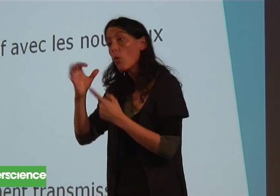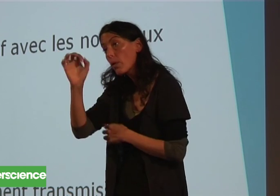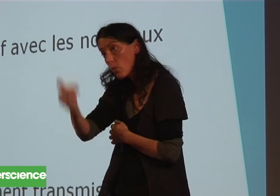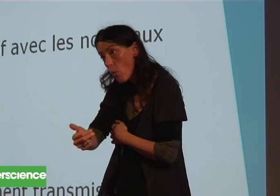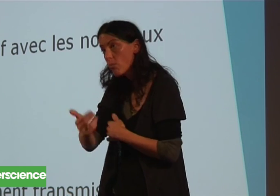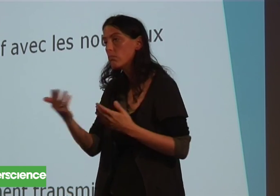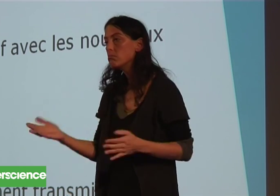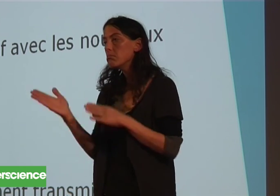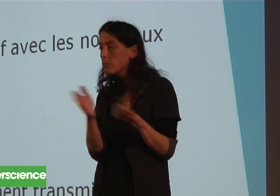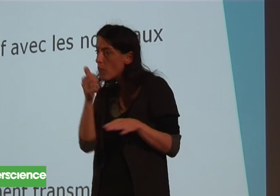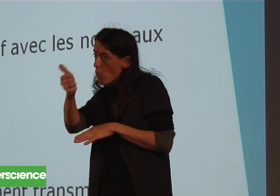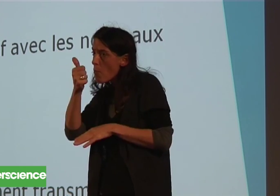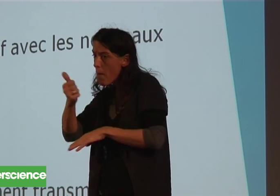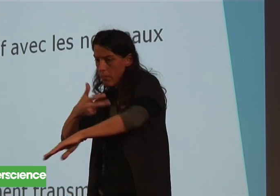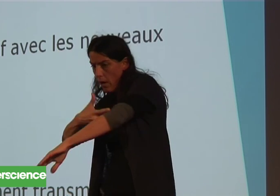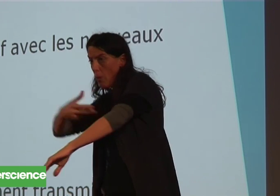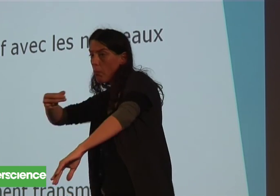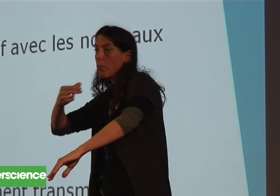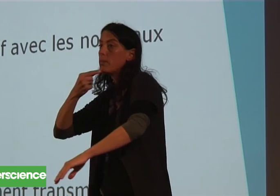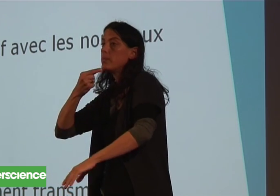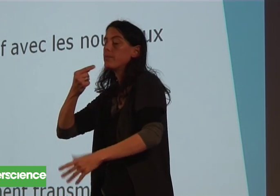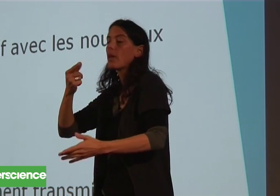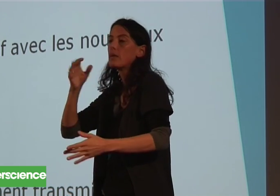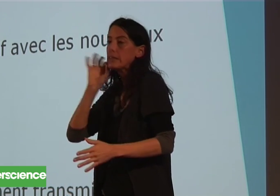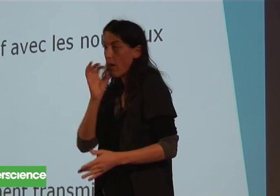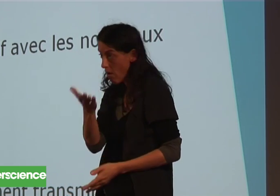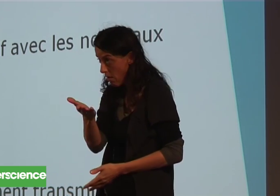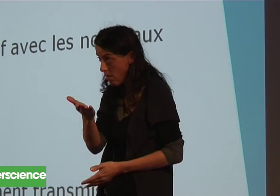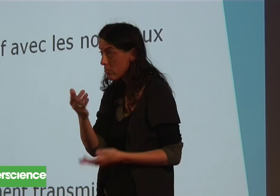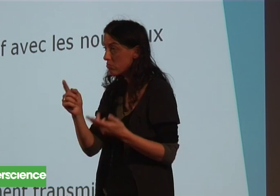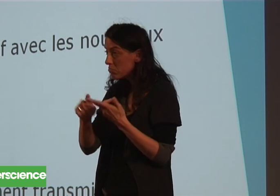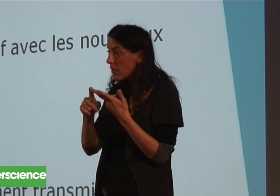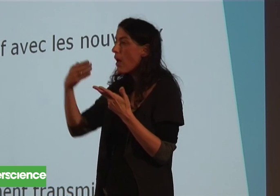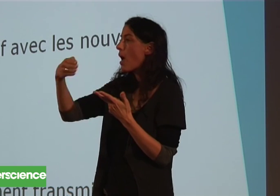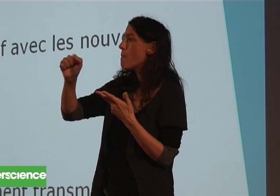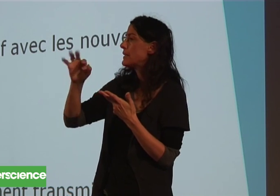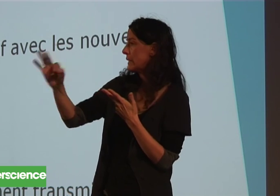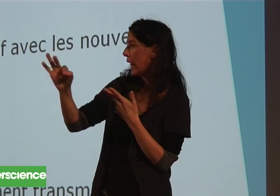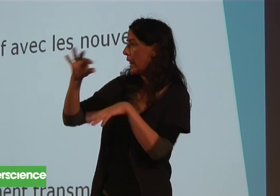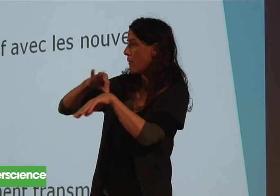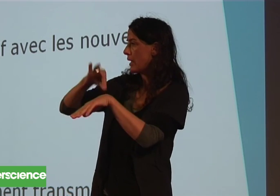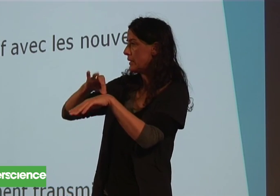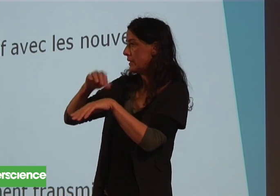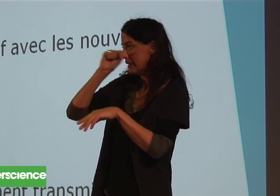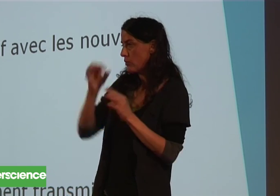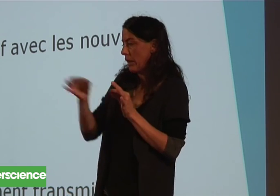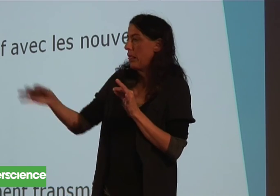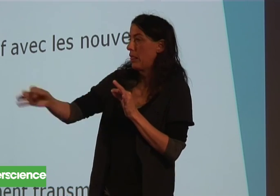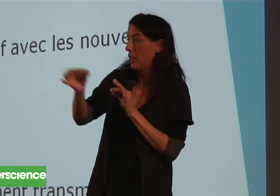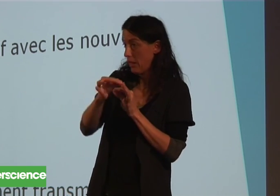dépistage du VIH, les infections sexuellement transmissibles et la contraception et l'interruption volontaire